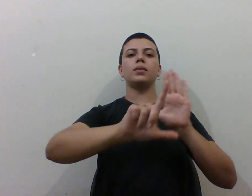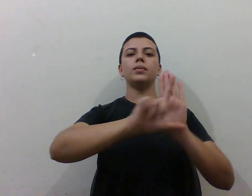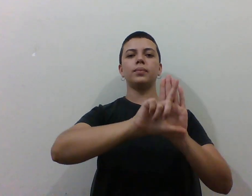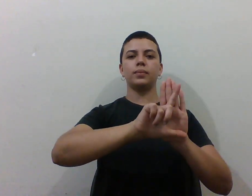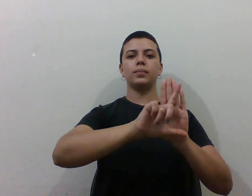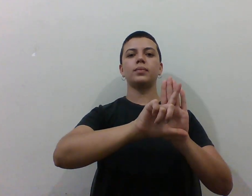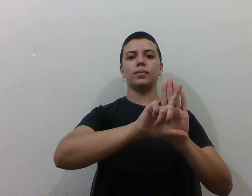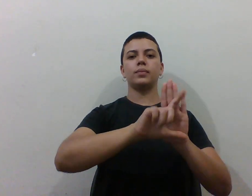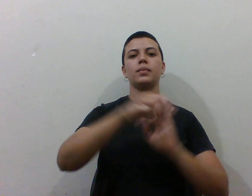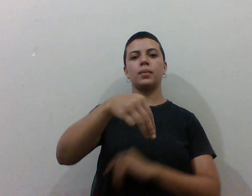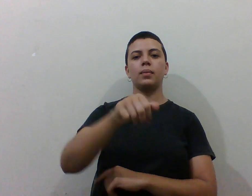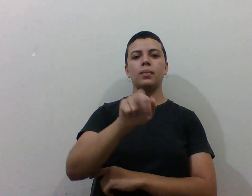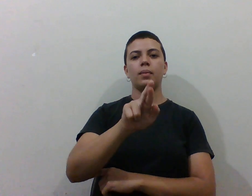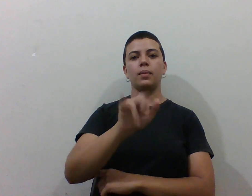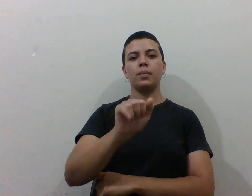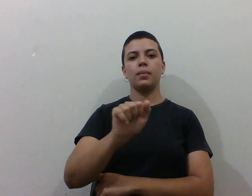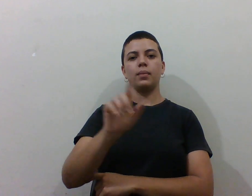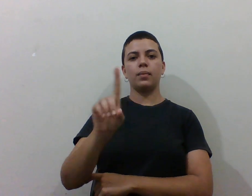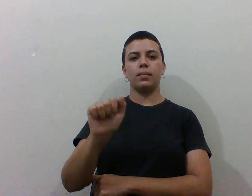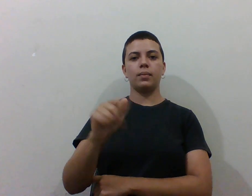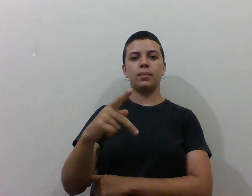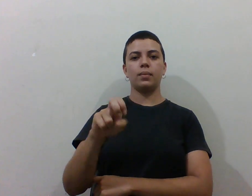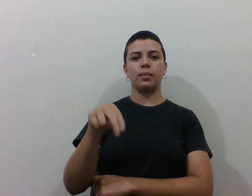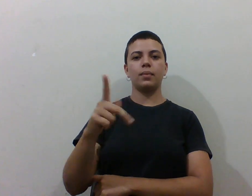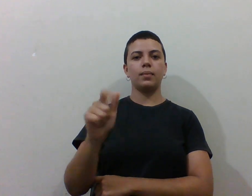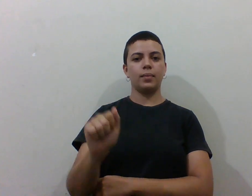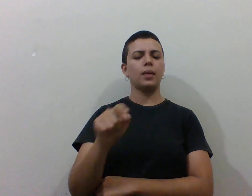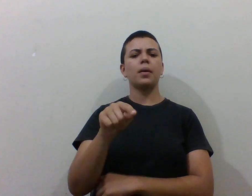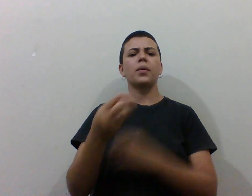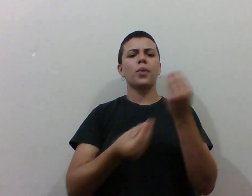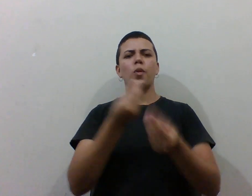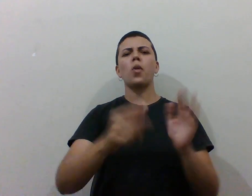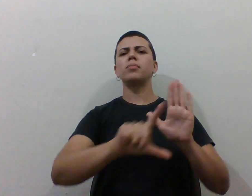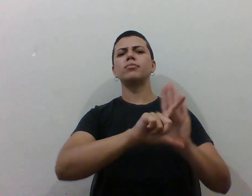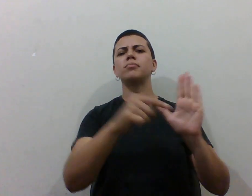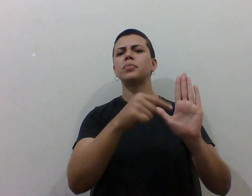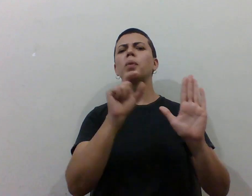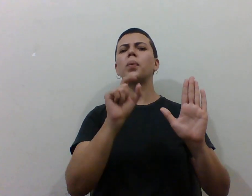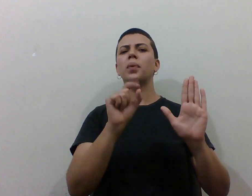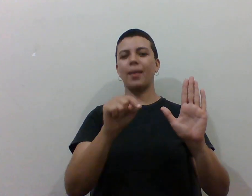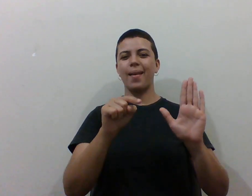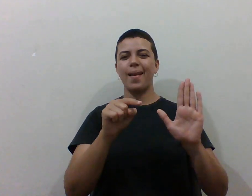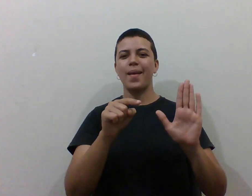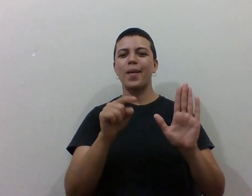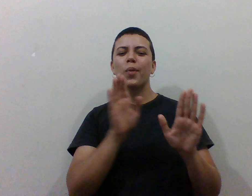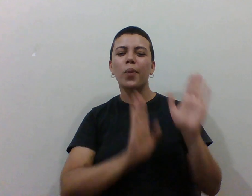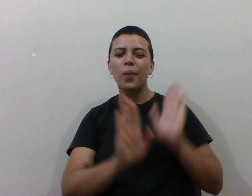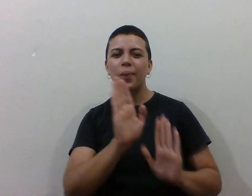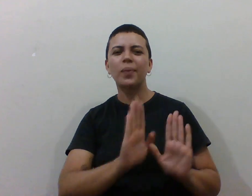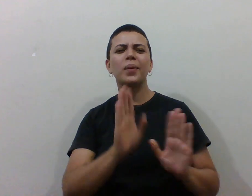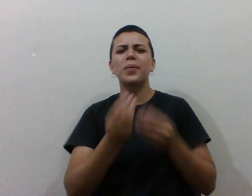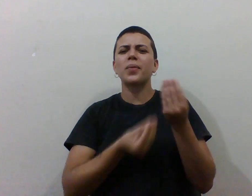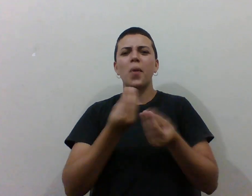dada espontaneamente num ato de caridade, digamos assim, para as mulheres brasileiras. Pelo contrário,